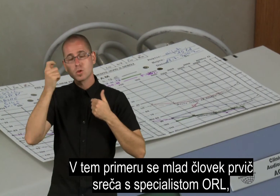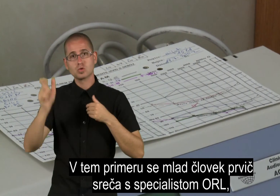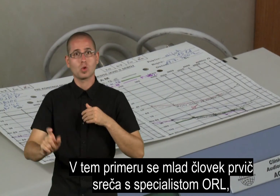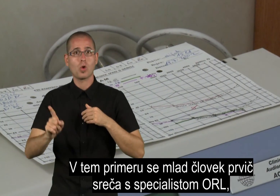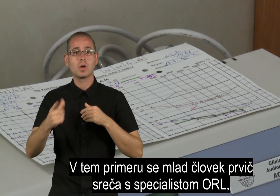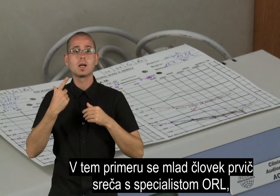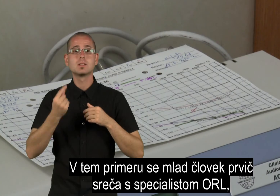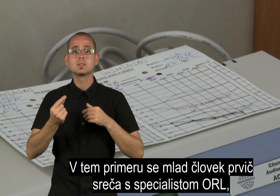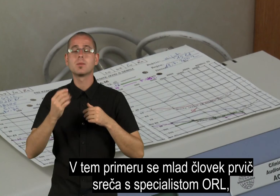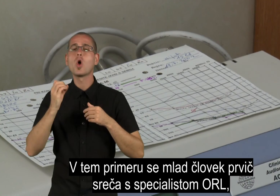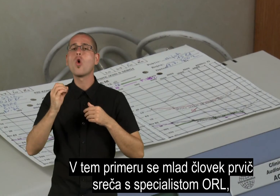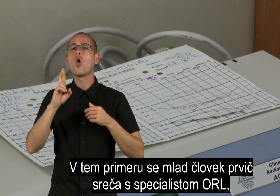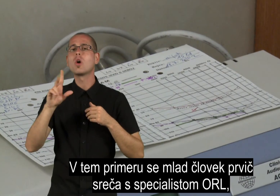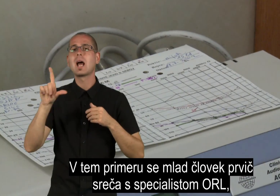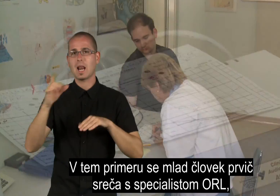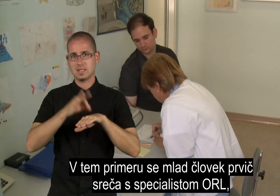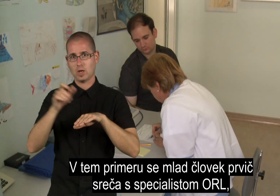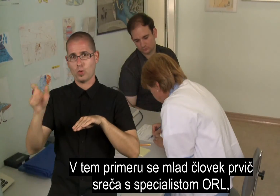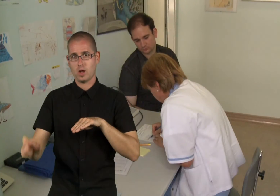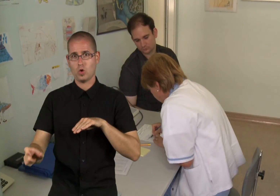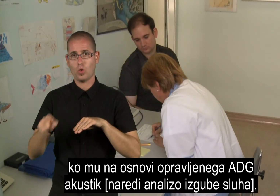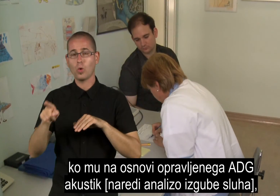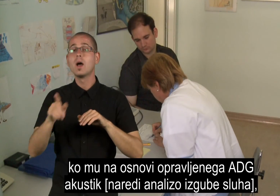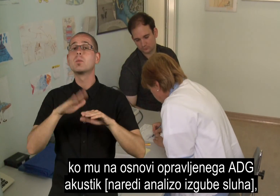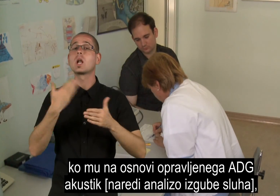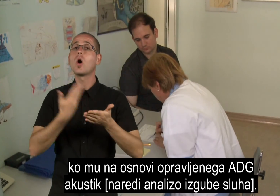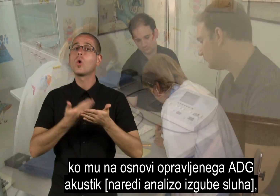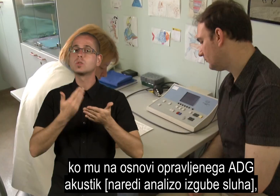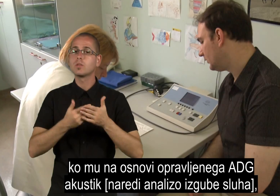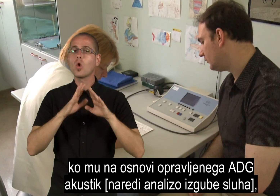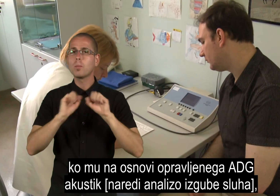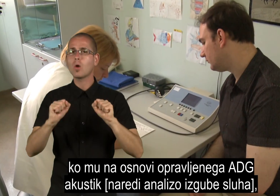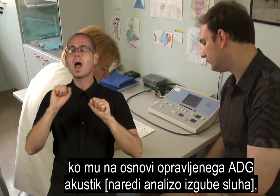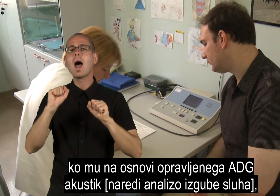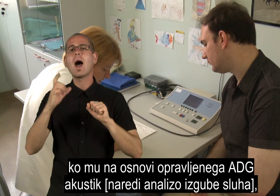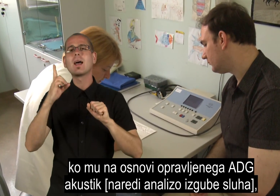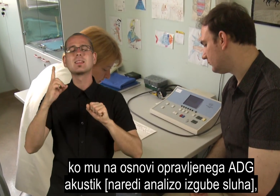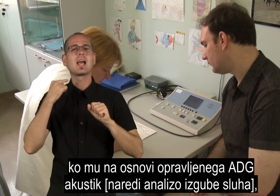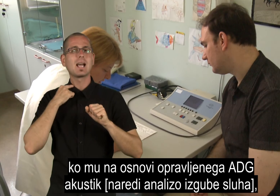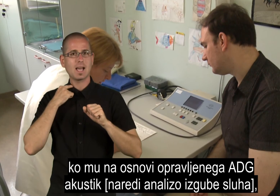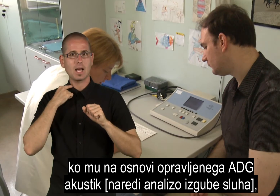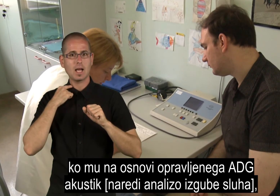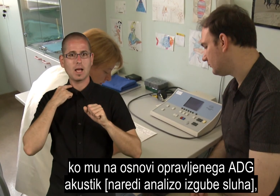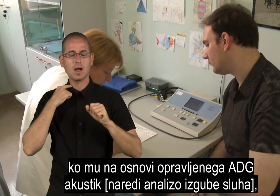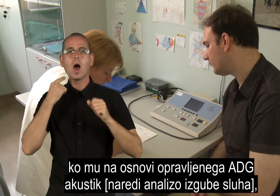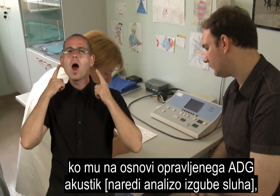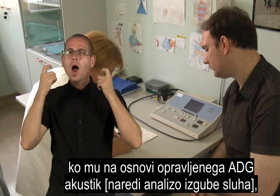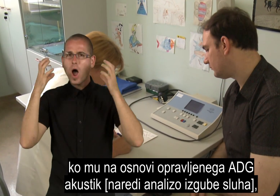že mlad človek z otorinolaringologom, ki mu na osnovi opravljenega ADG-ja,